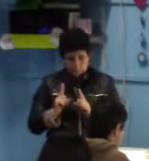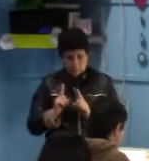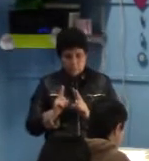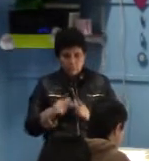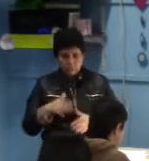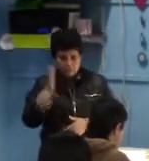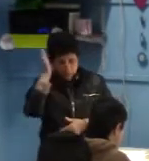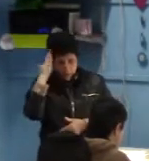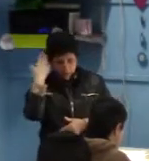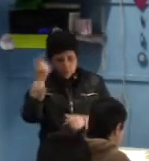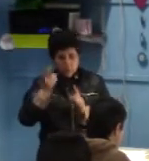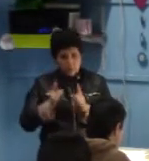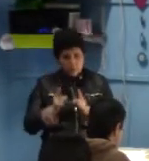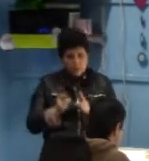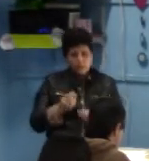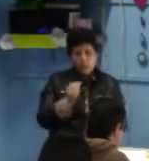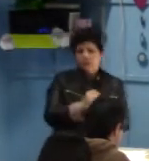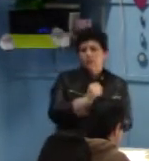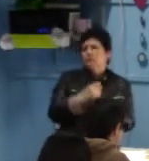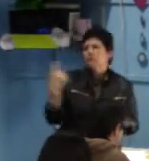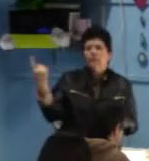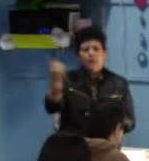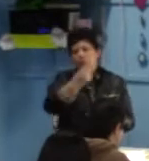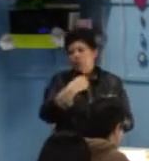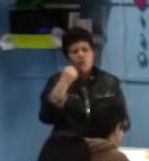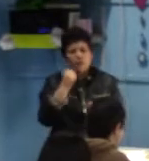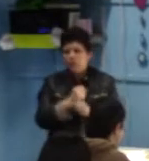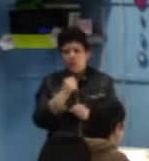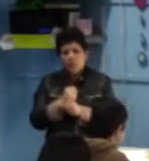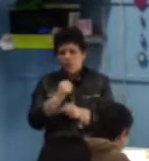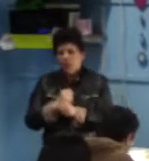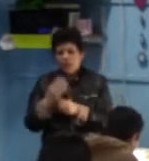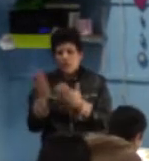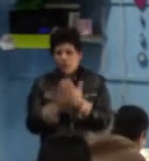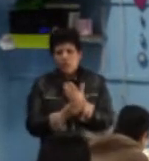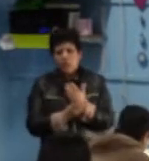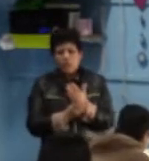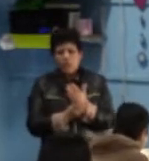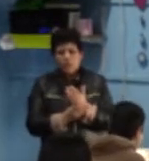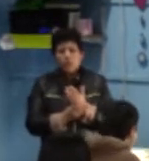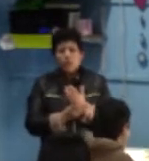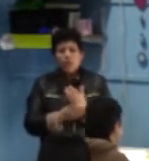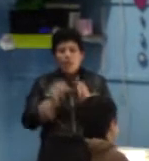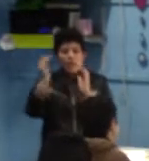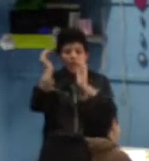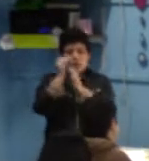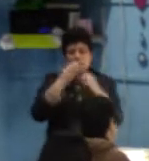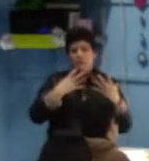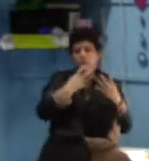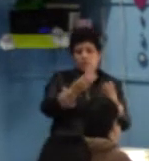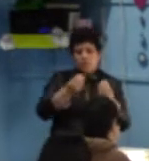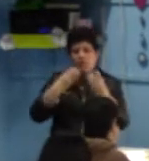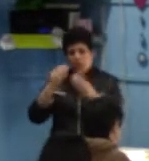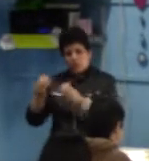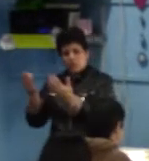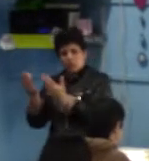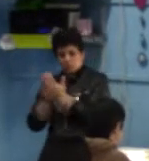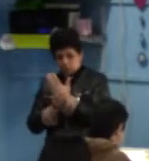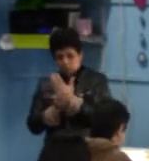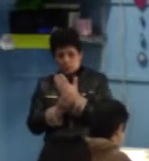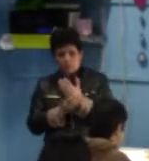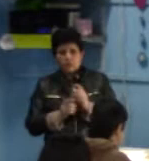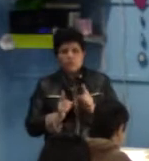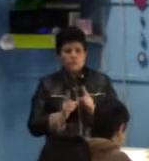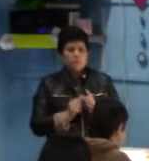tantos otros que trabajan aquí por esto. Felicitaciones a la Iglesia que abre el espacio para esto también, para este ministerio.